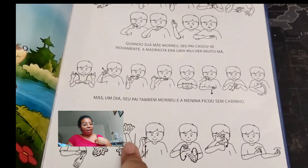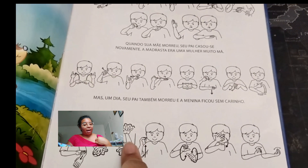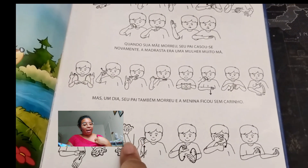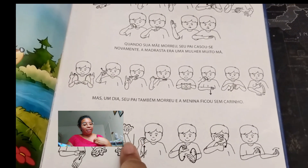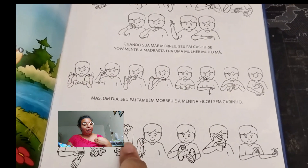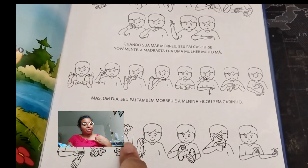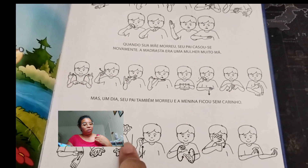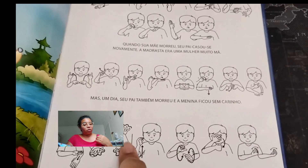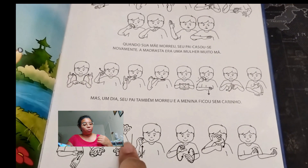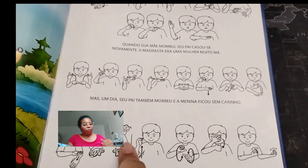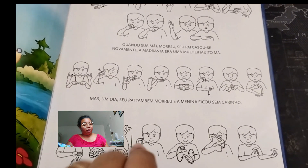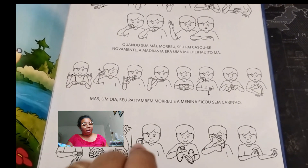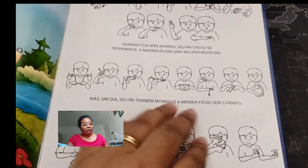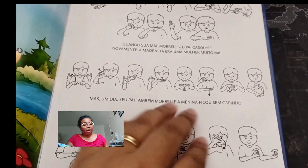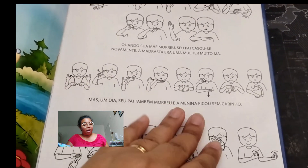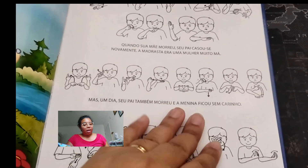é interessante porque